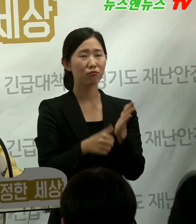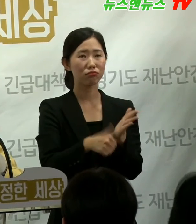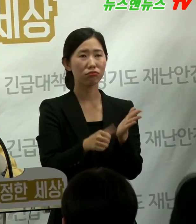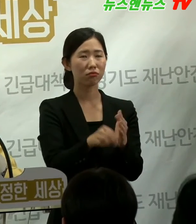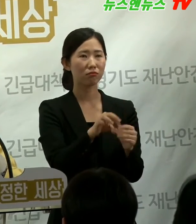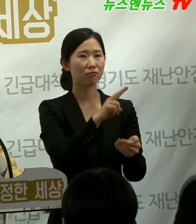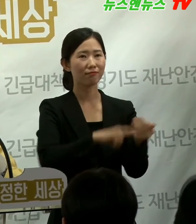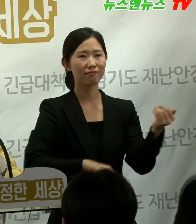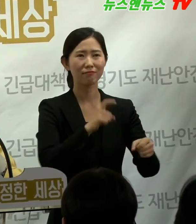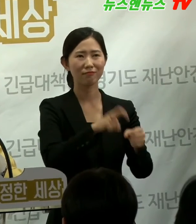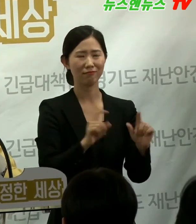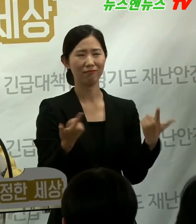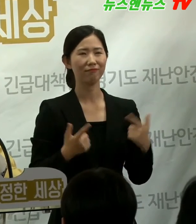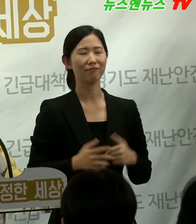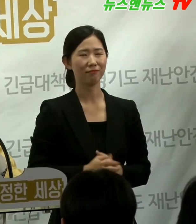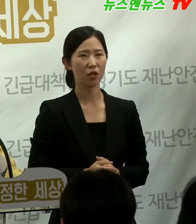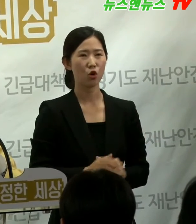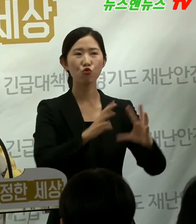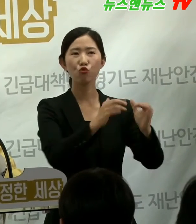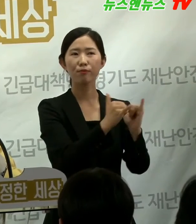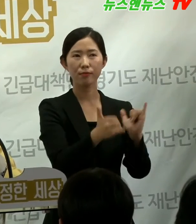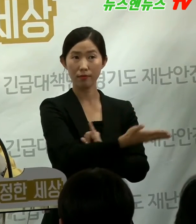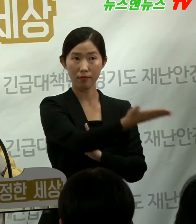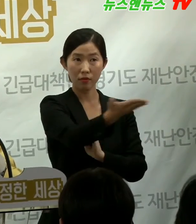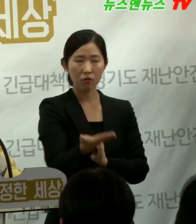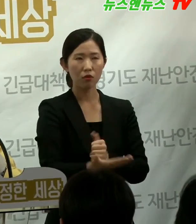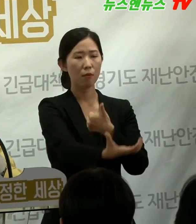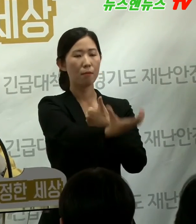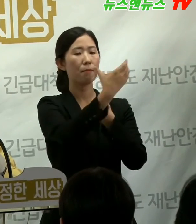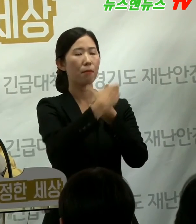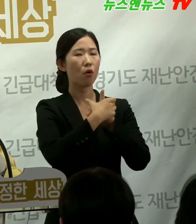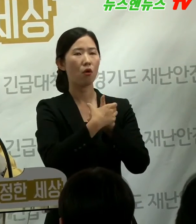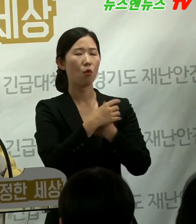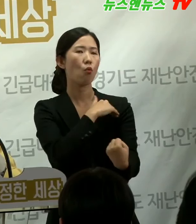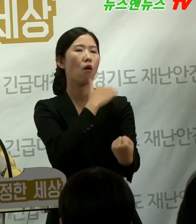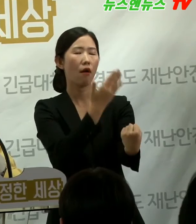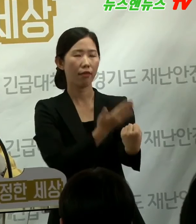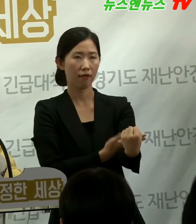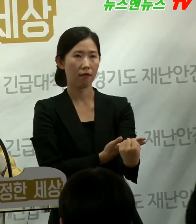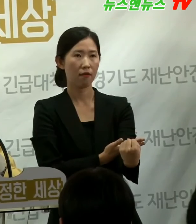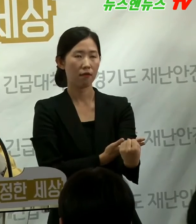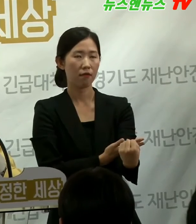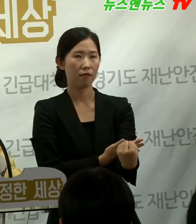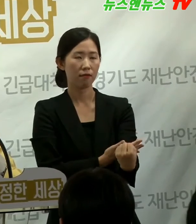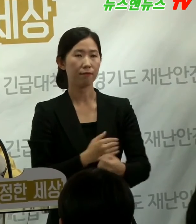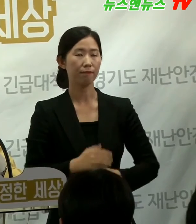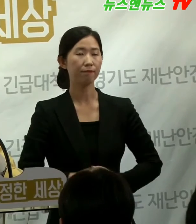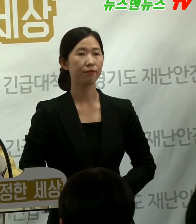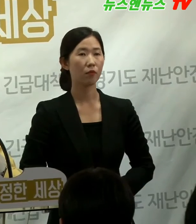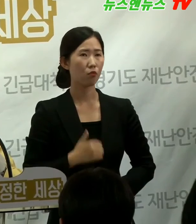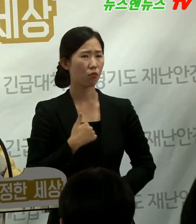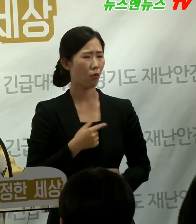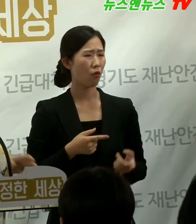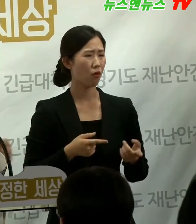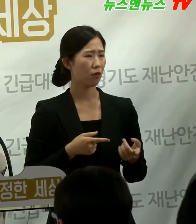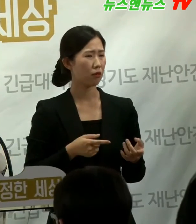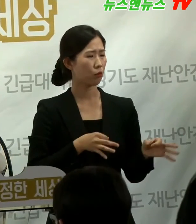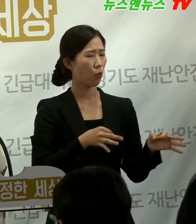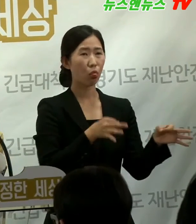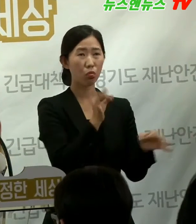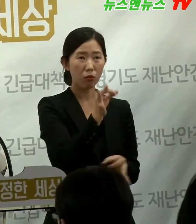것이고 국민으로부터 부여받은 권한을 행사하는 것을 뭐 거래하듯이 할 수는 없기 때문에